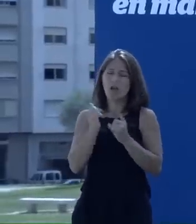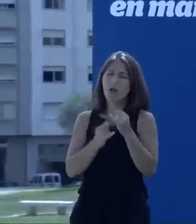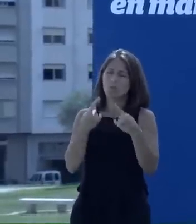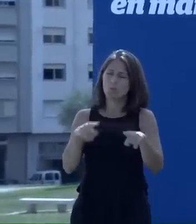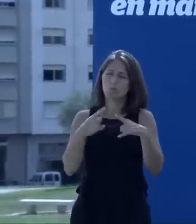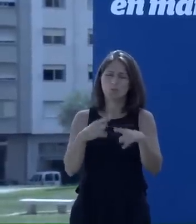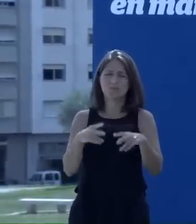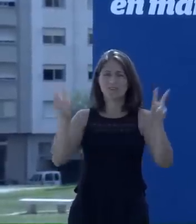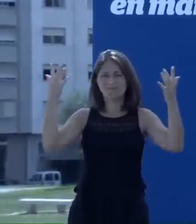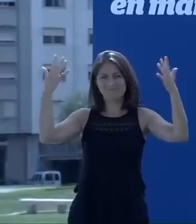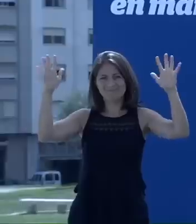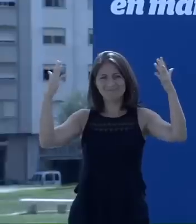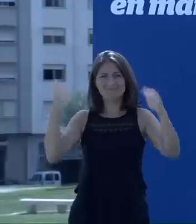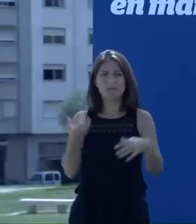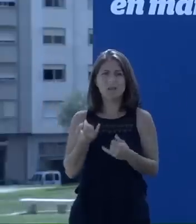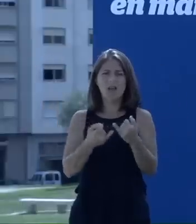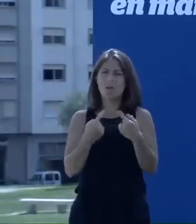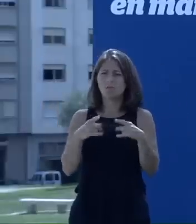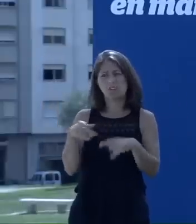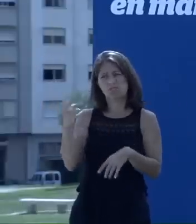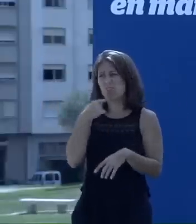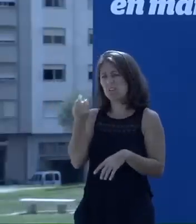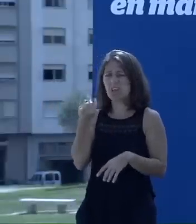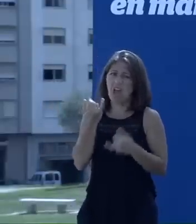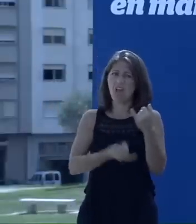refire é que vaya que a música a outra parte.